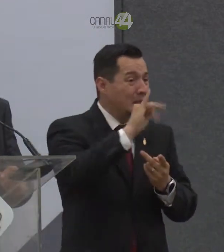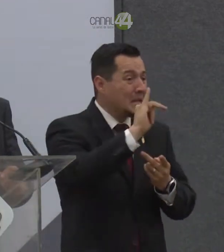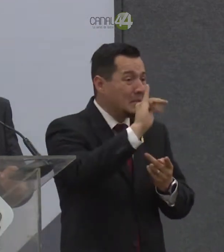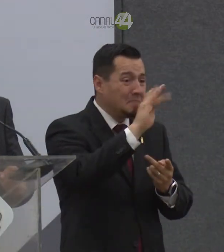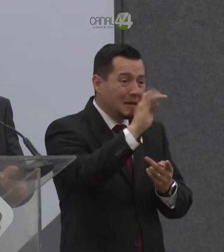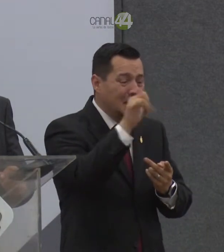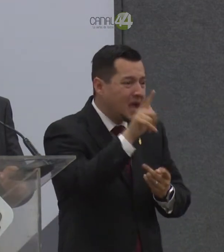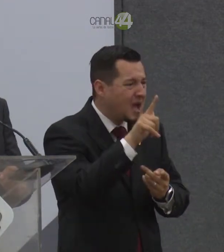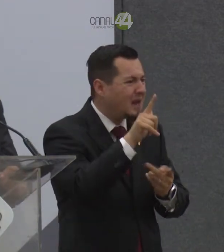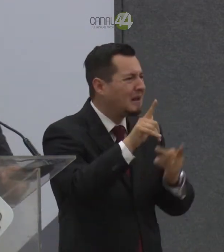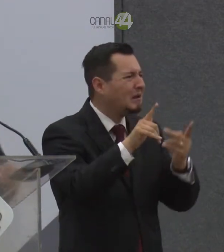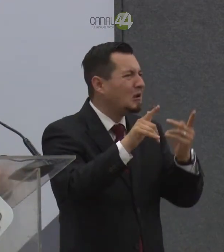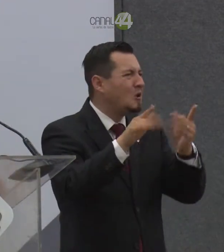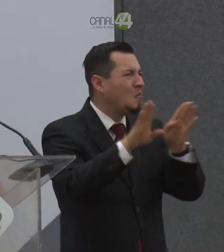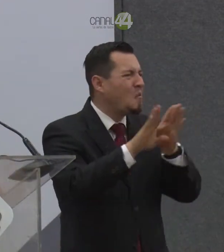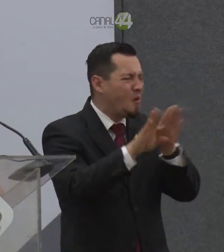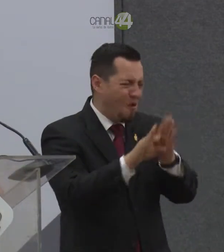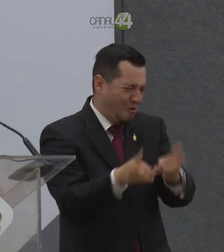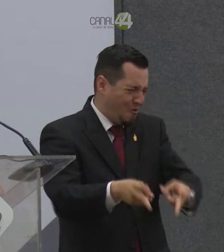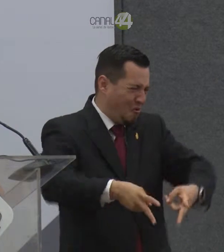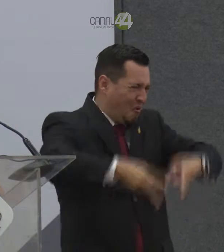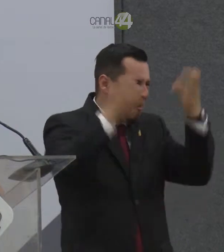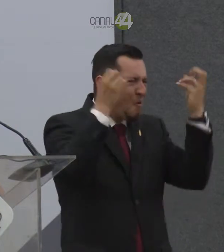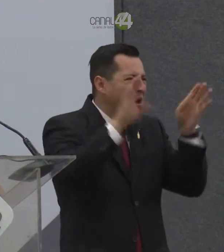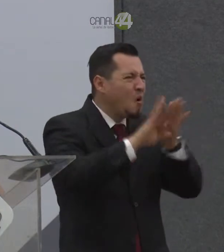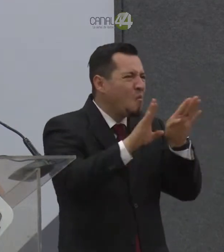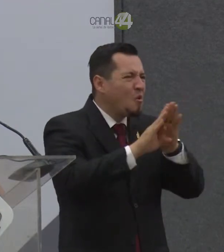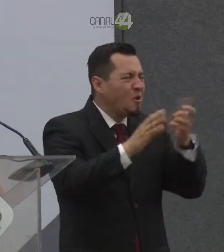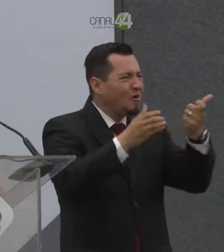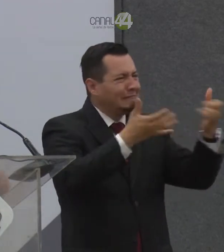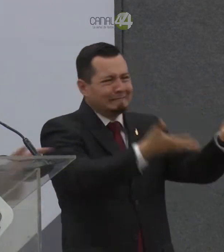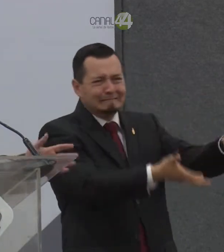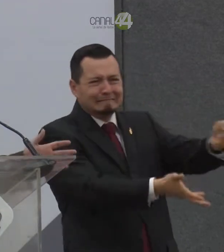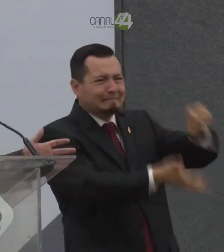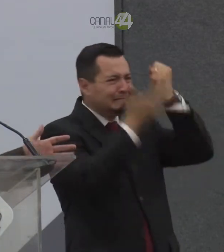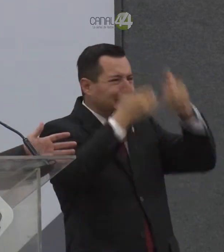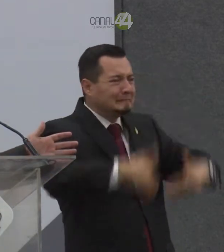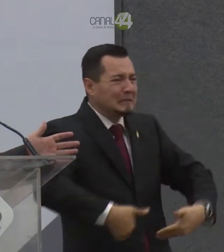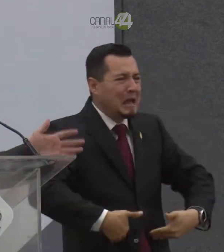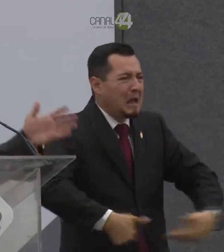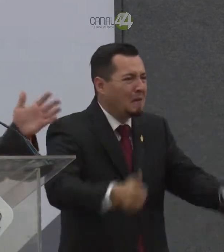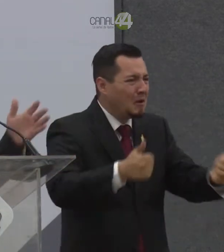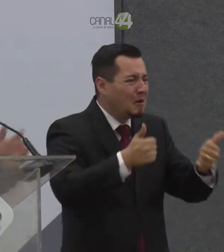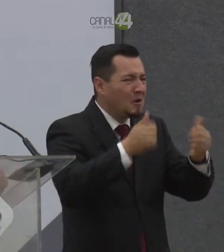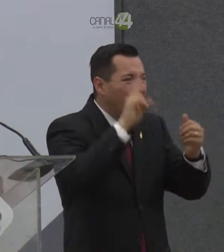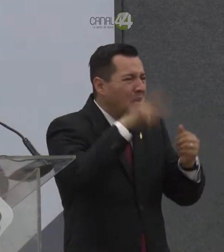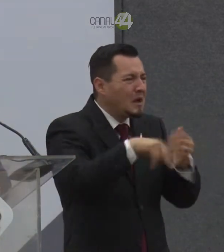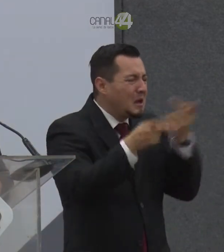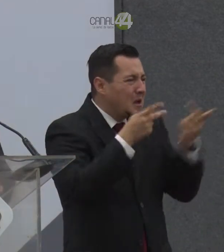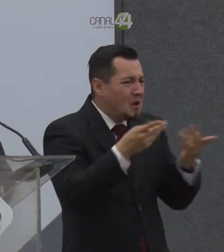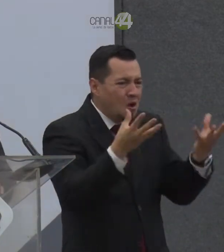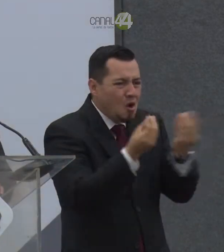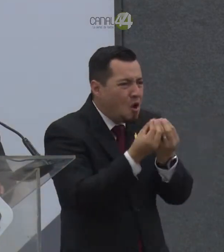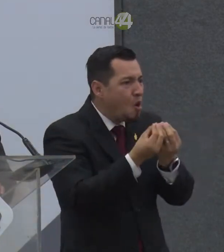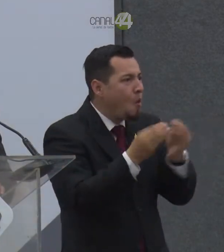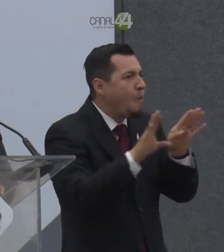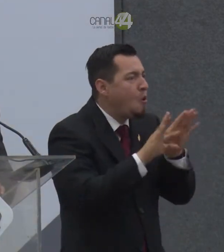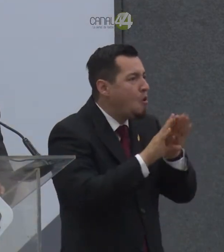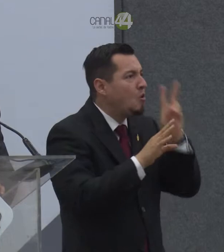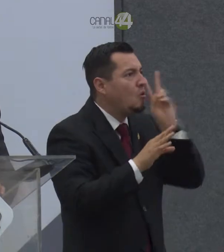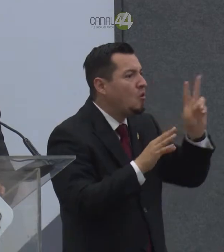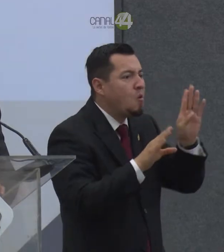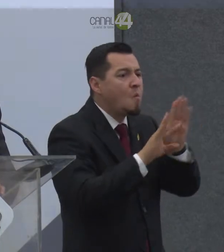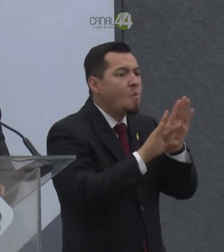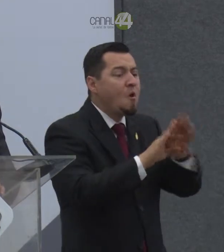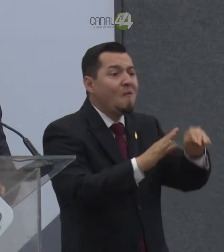saqueado, enfrente, en las narices de todos. Pensiones a punto de entrar en una situación de